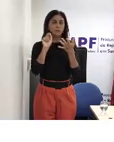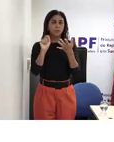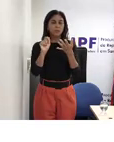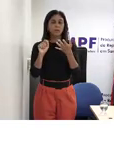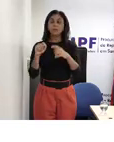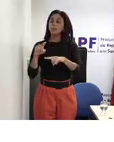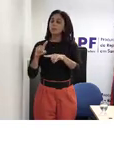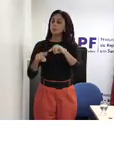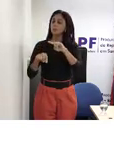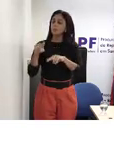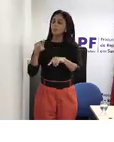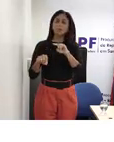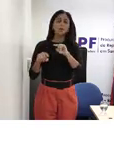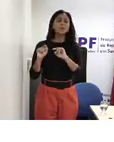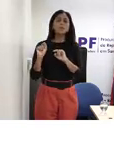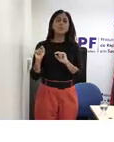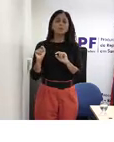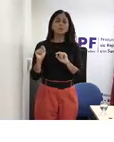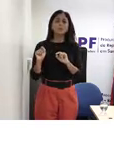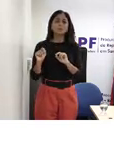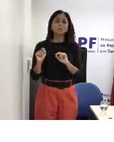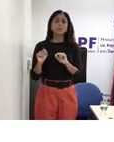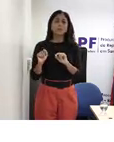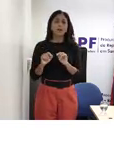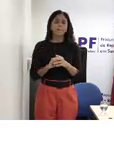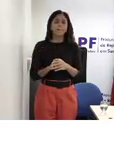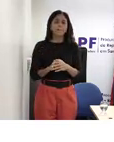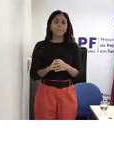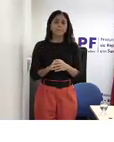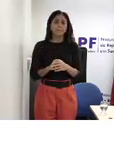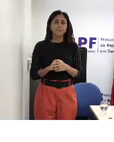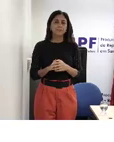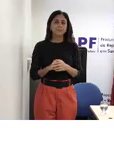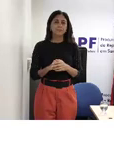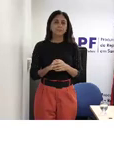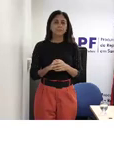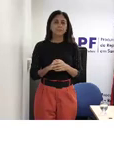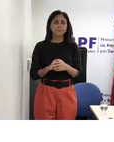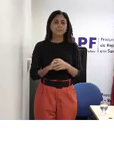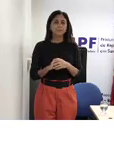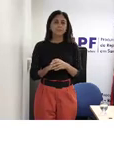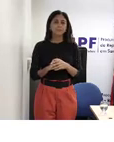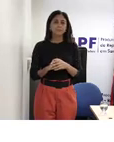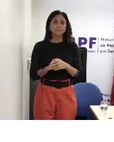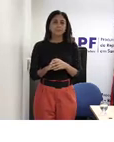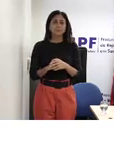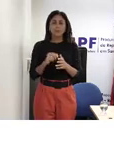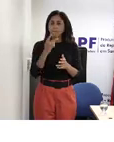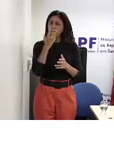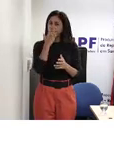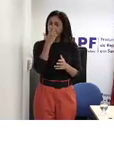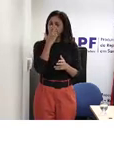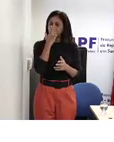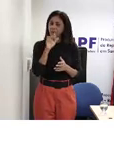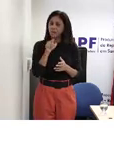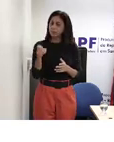infantil só que esse termo ele já está em desuso Tá ok pessoal porque daria uma ideia de concessão Hoje